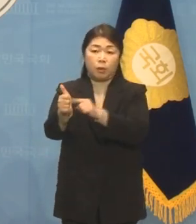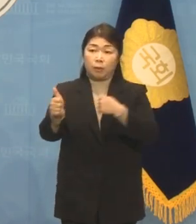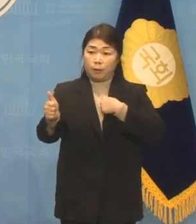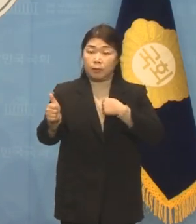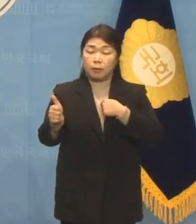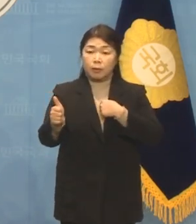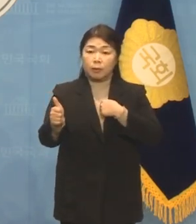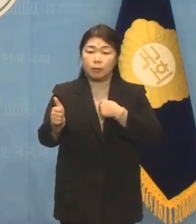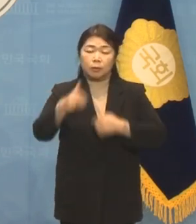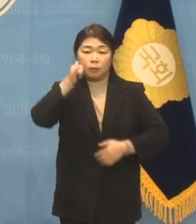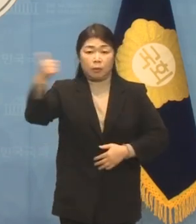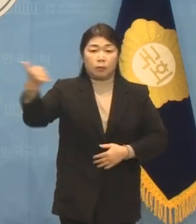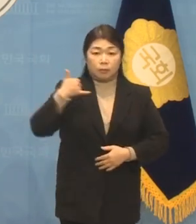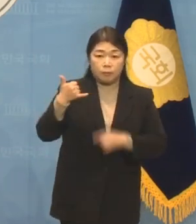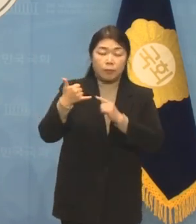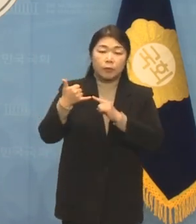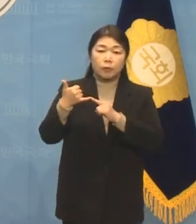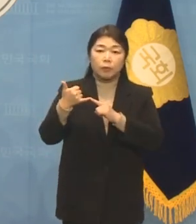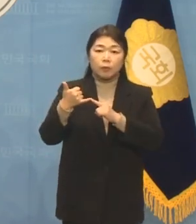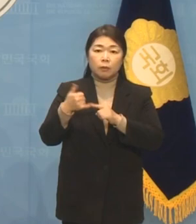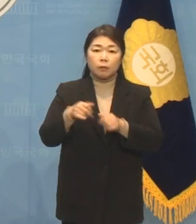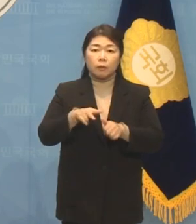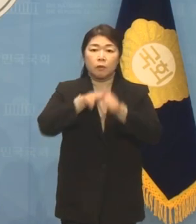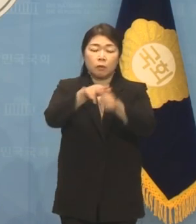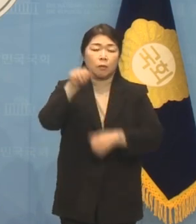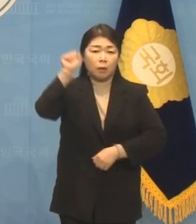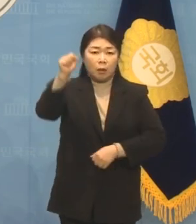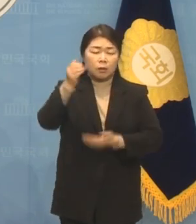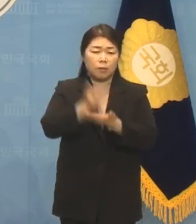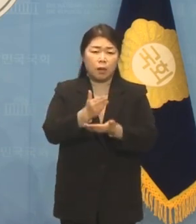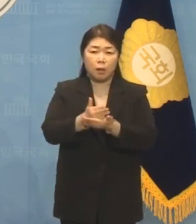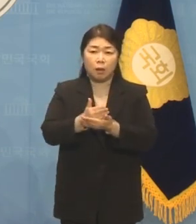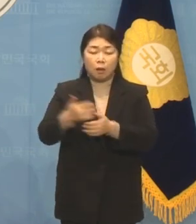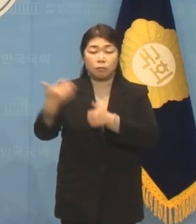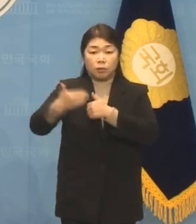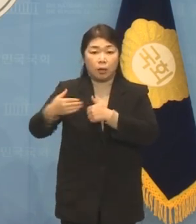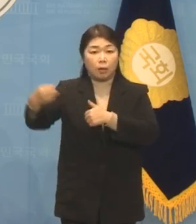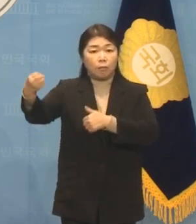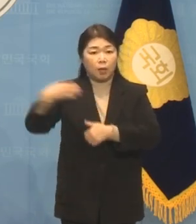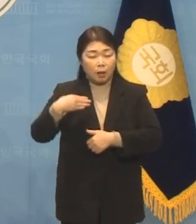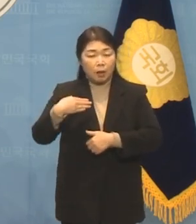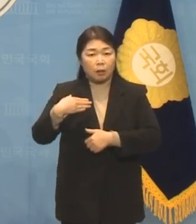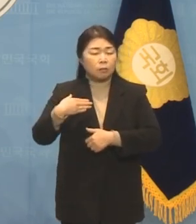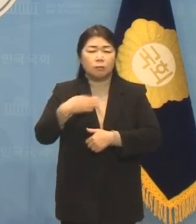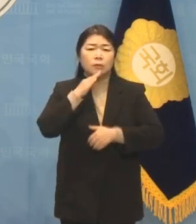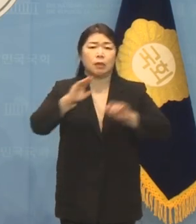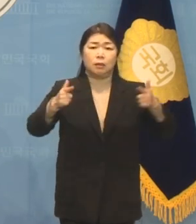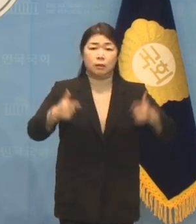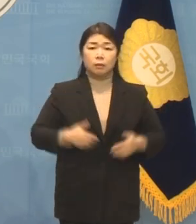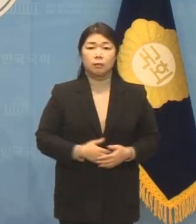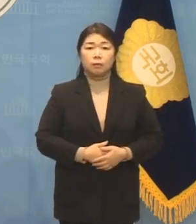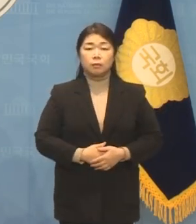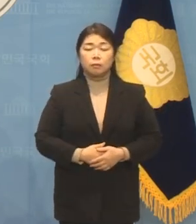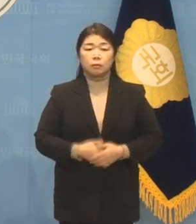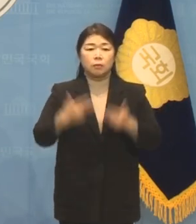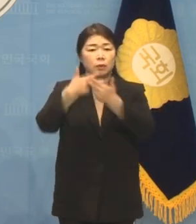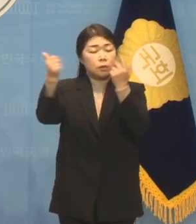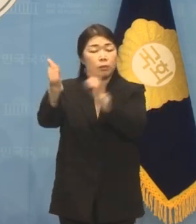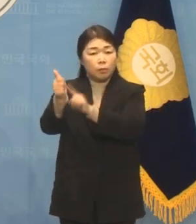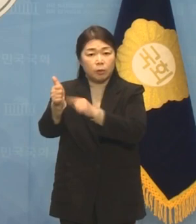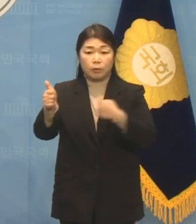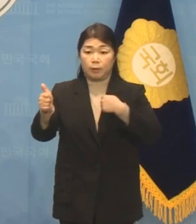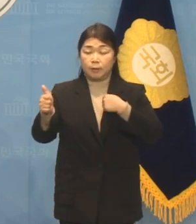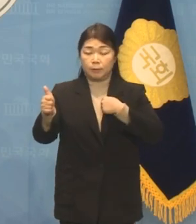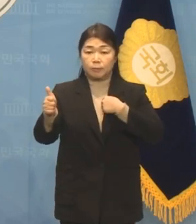저에게 전화해 불출마를 요청했다는 보도 내용은 사실이 아닙니다. 이재명 대표는